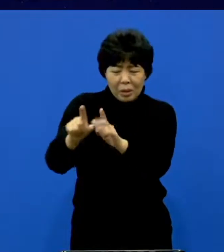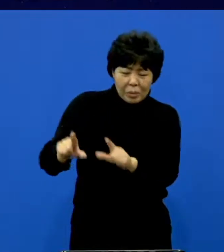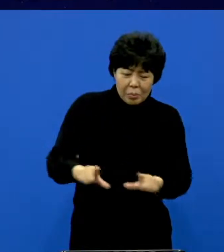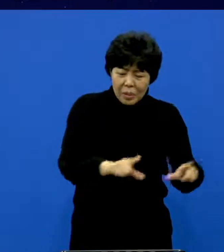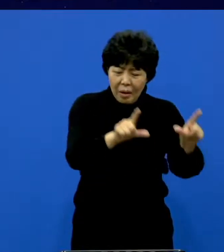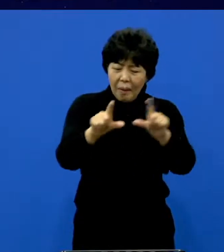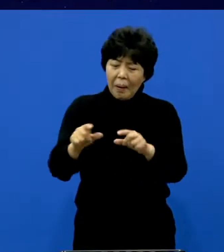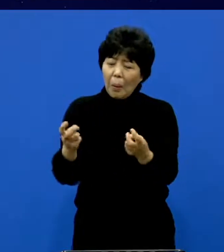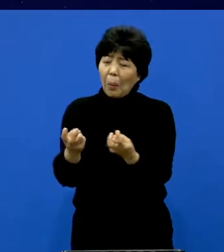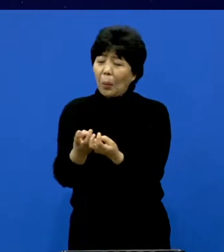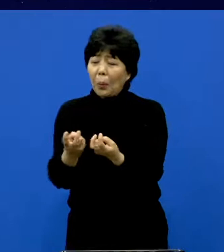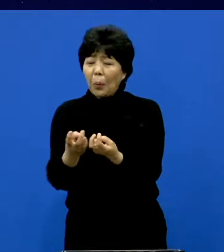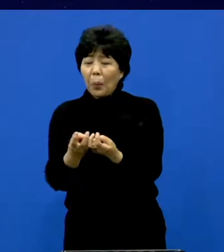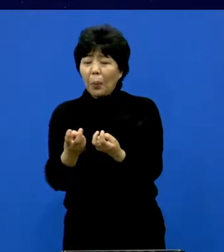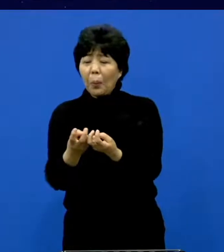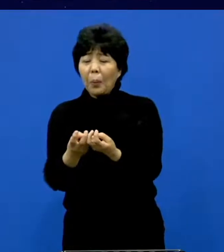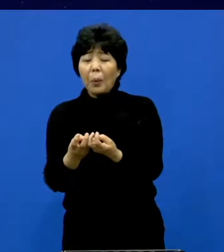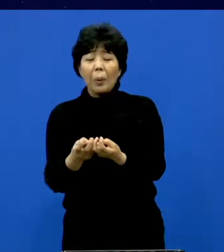검증이 안 되는 겁니다.